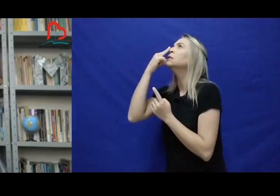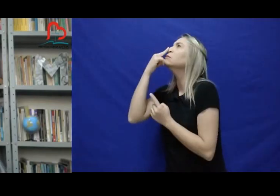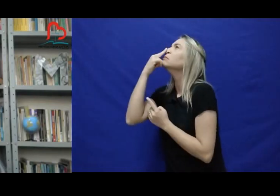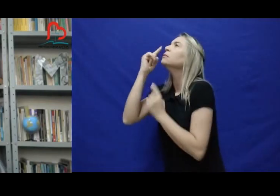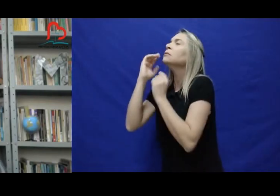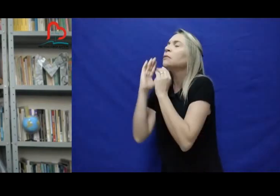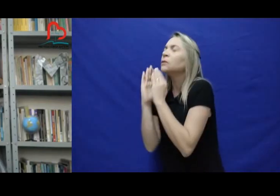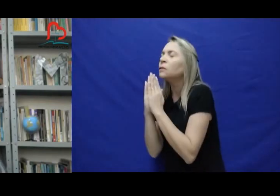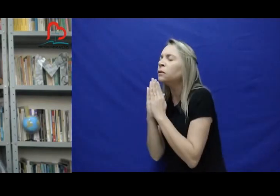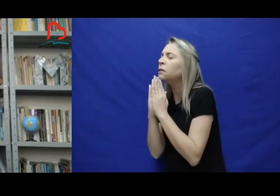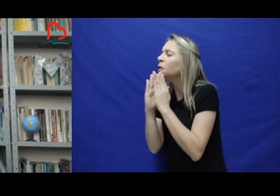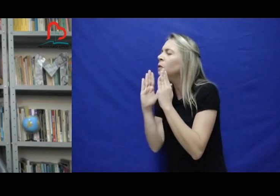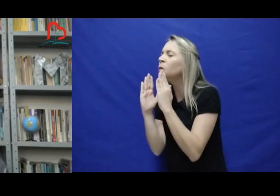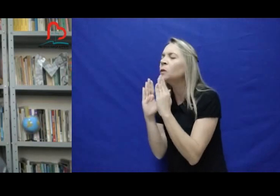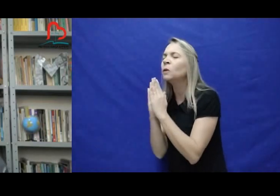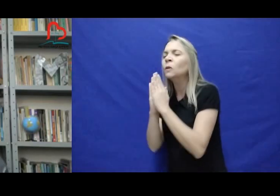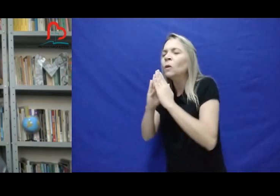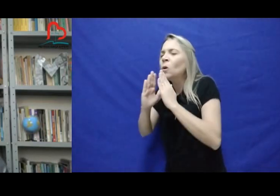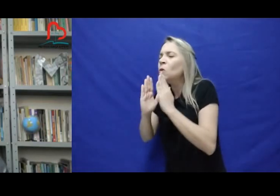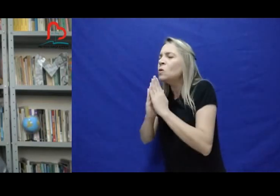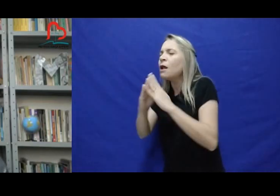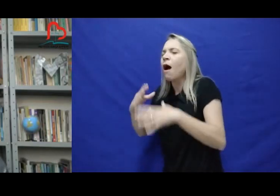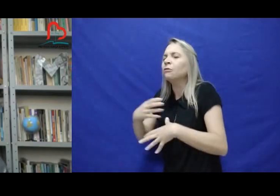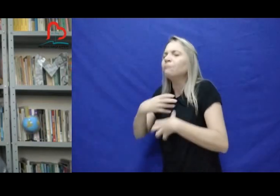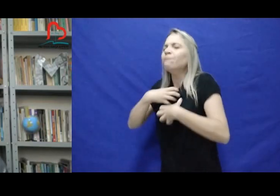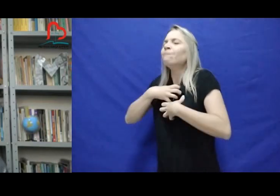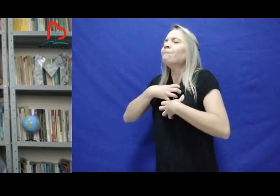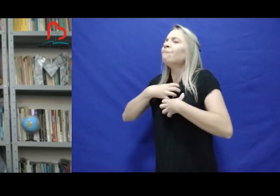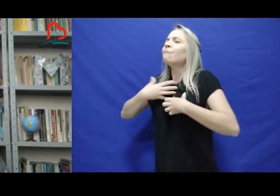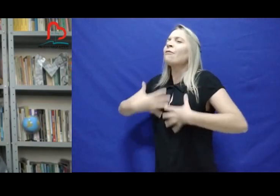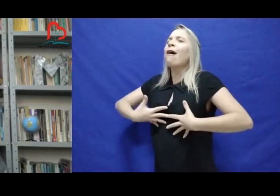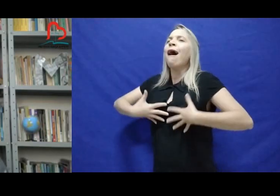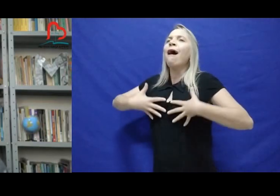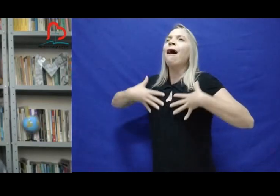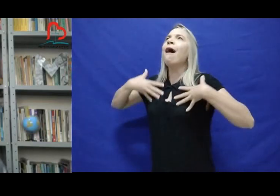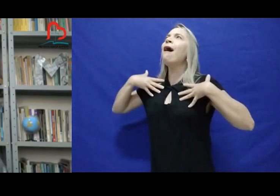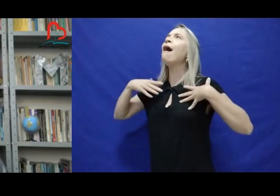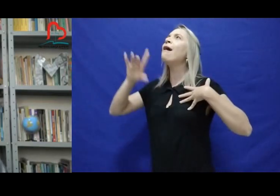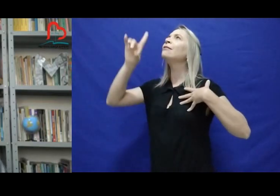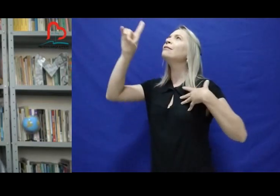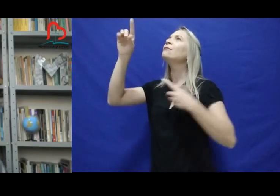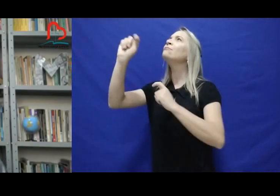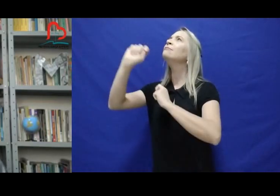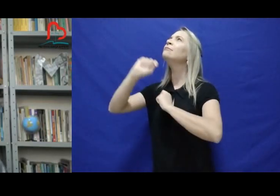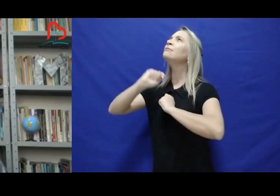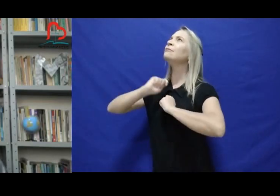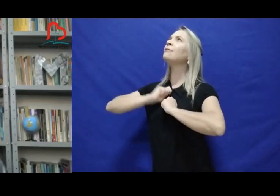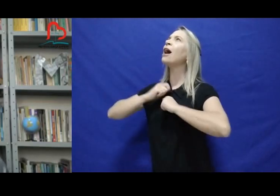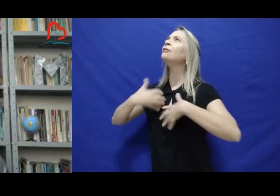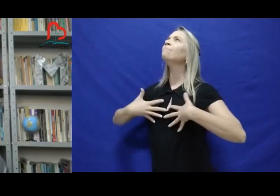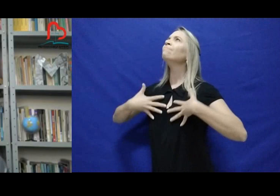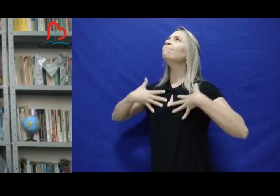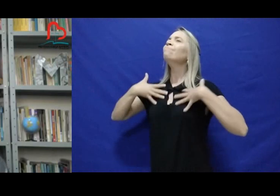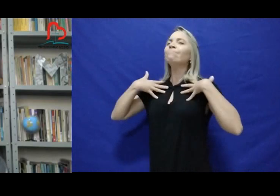plena comunhão com Deus, nos satisfazermos plenamente no Senhor,